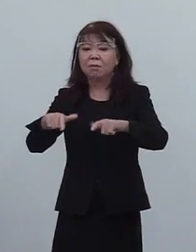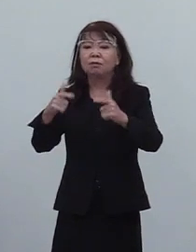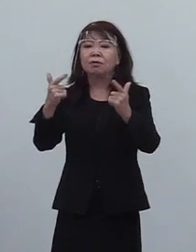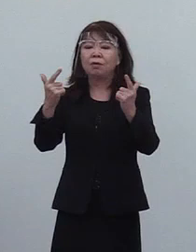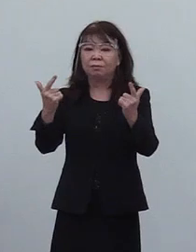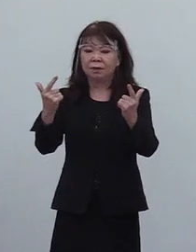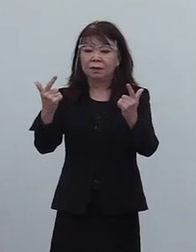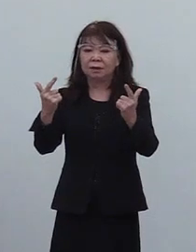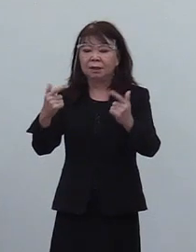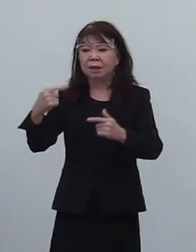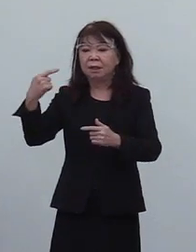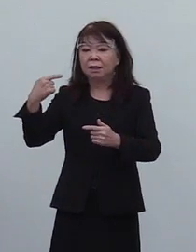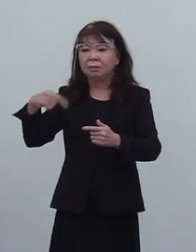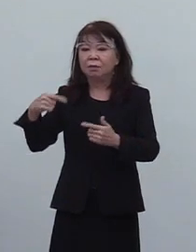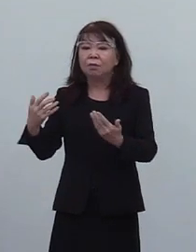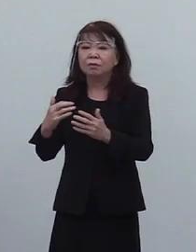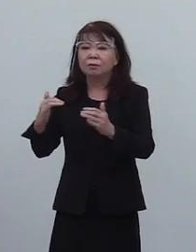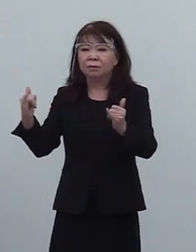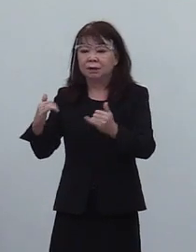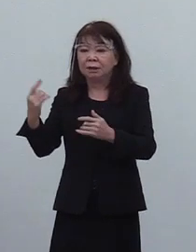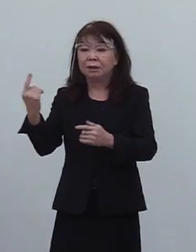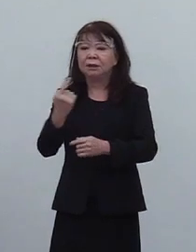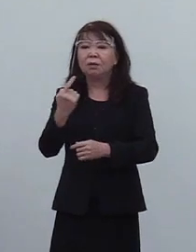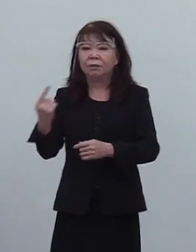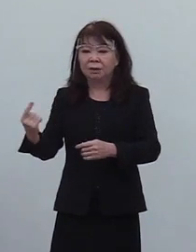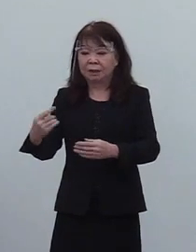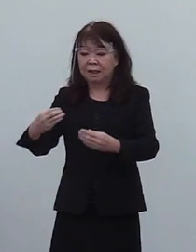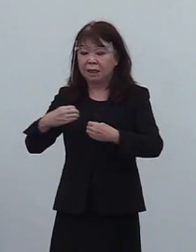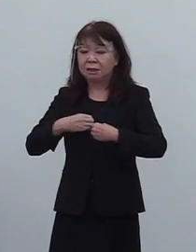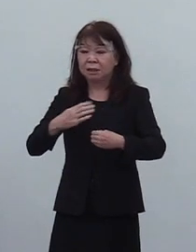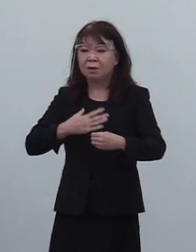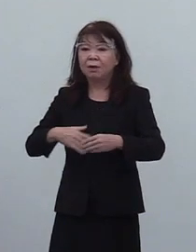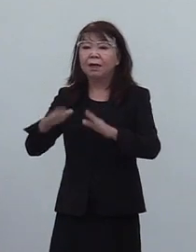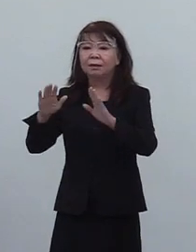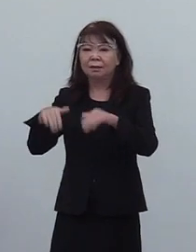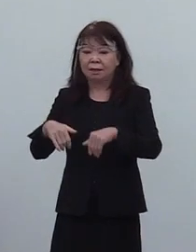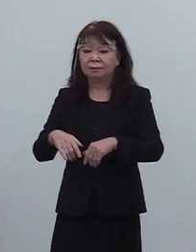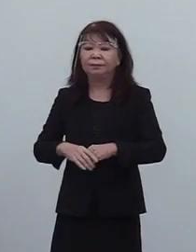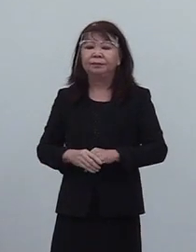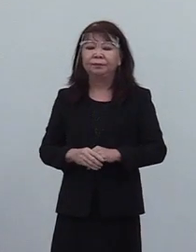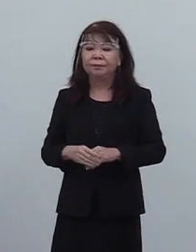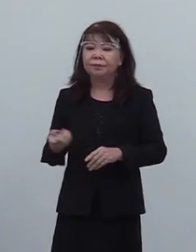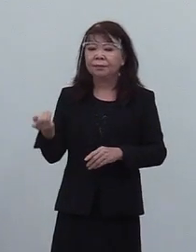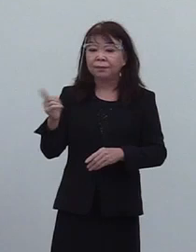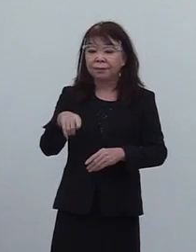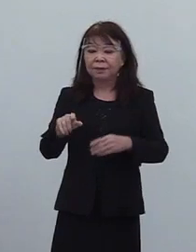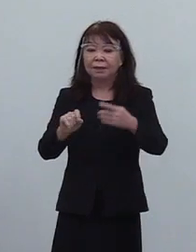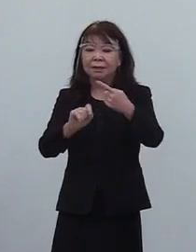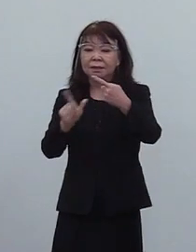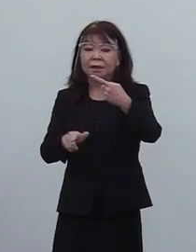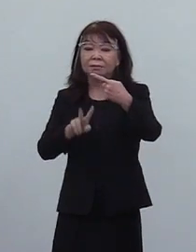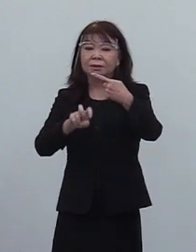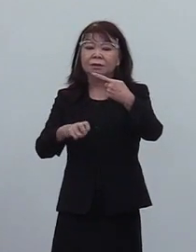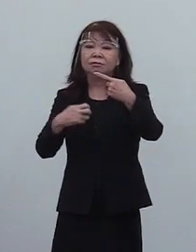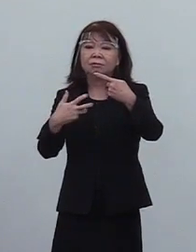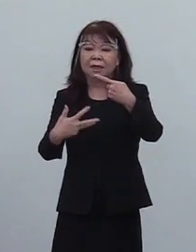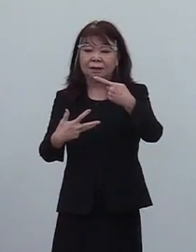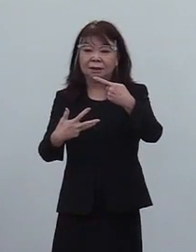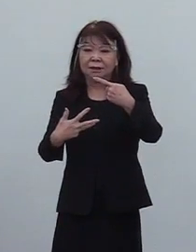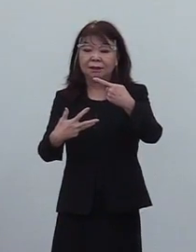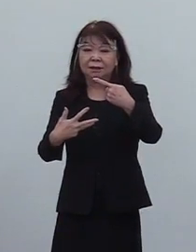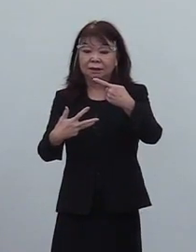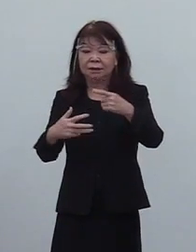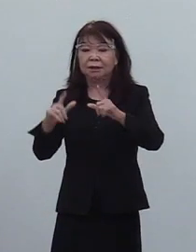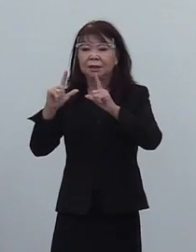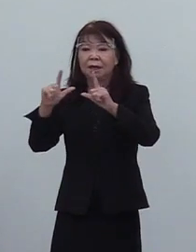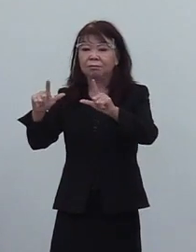に教職員1名の陽性が判明し、1月28日に公